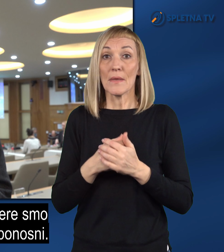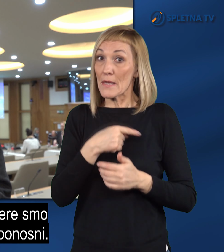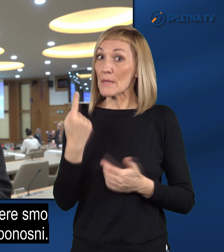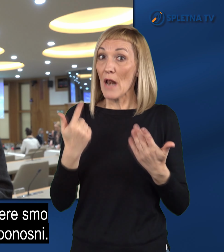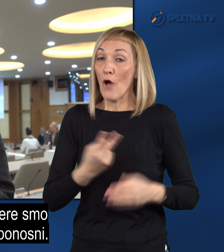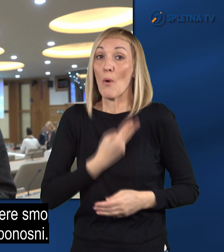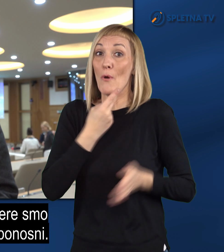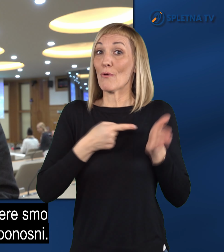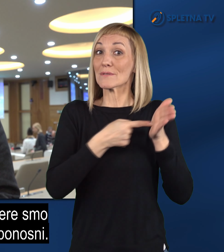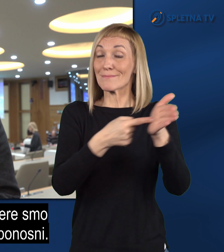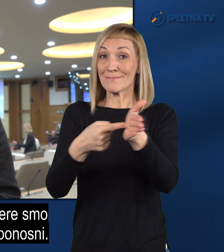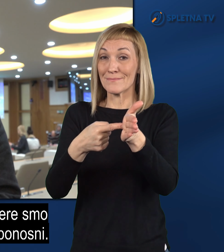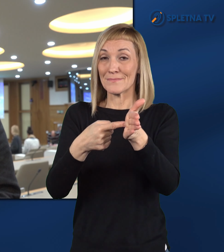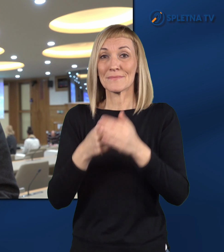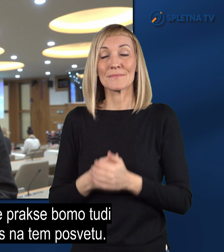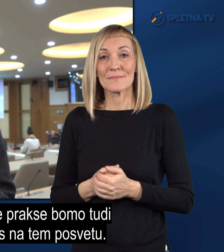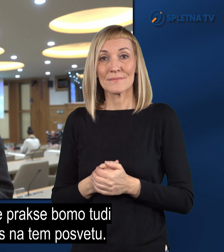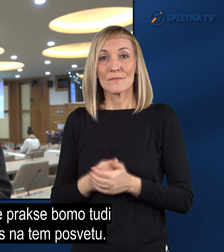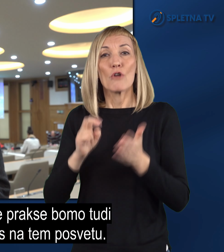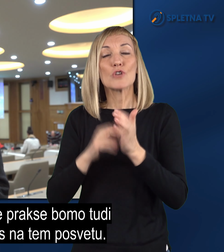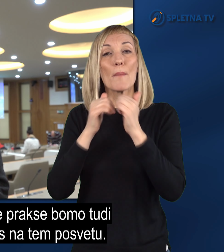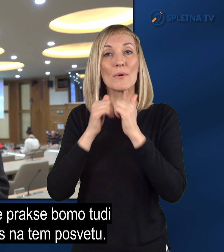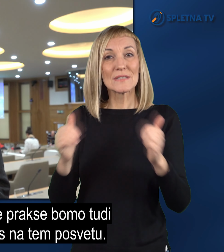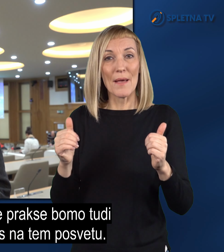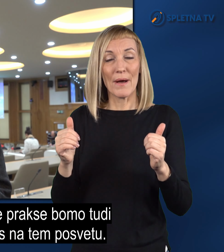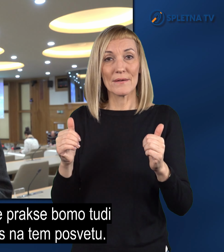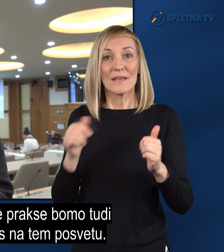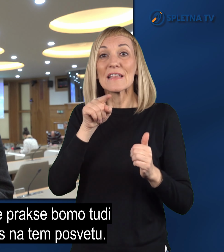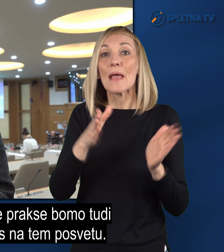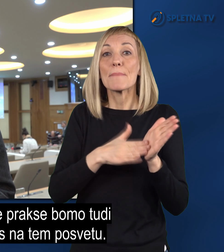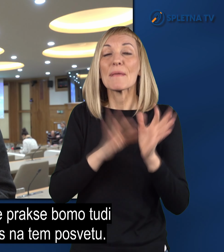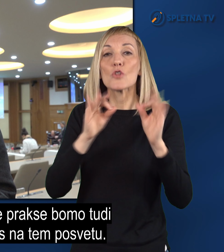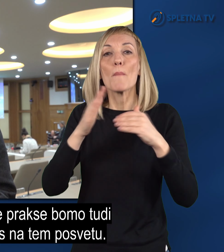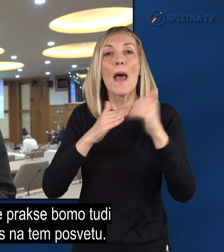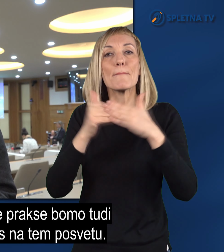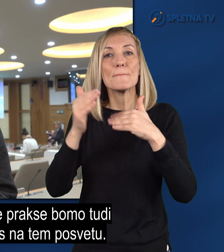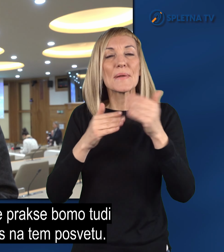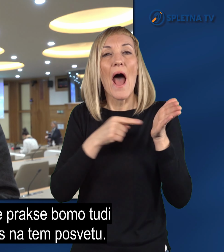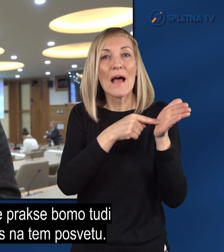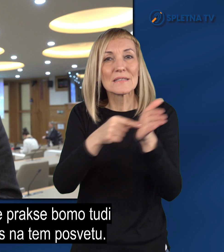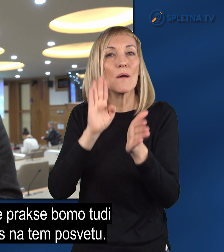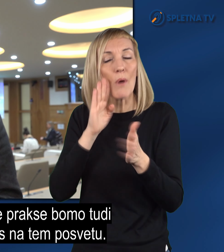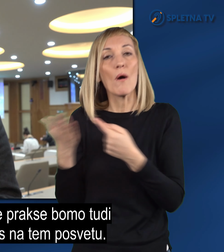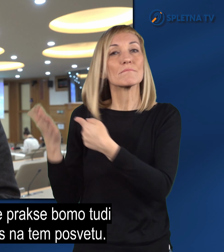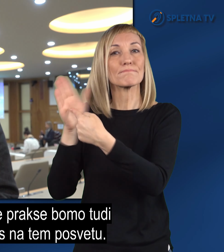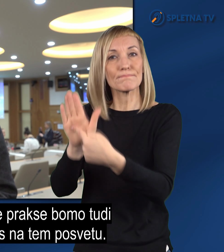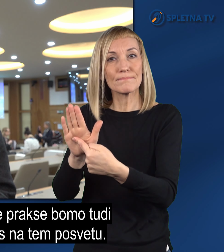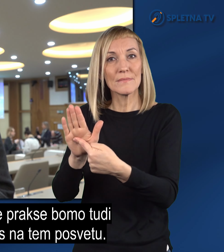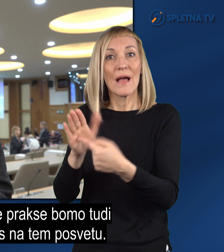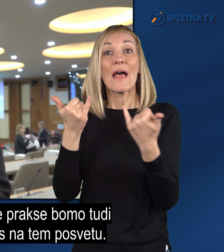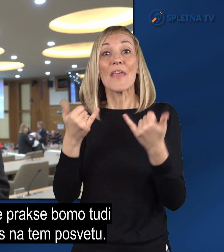in na katere smo lahko ponosni. In predvsem te primere dobre prakse bom tudi